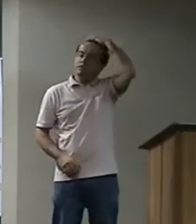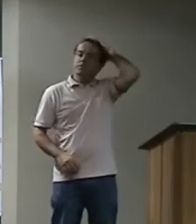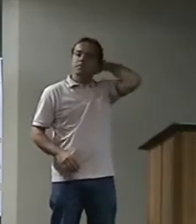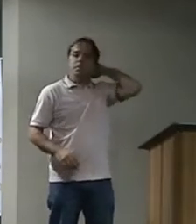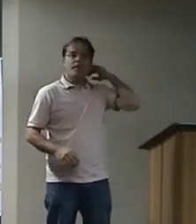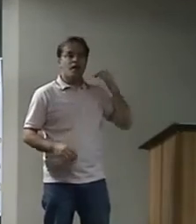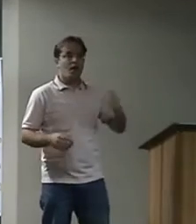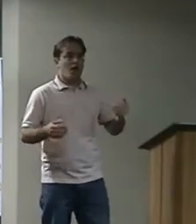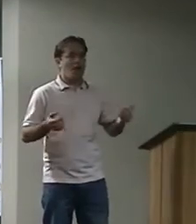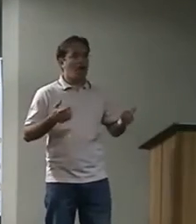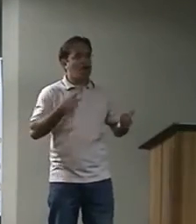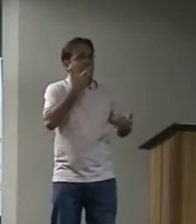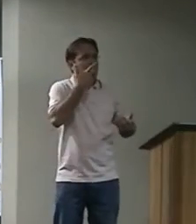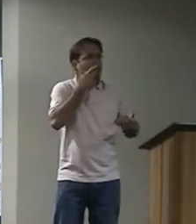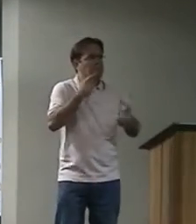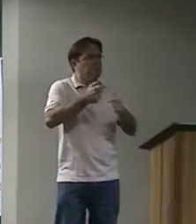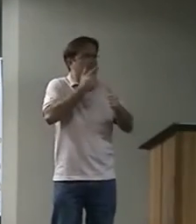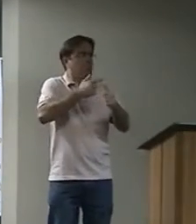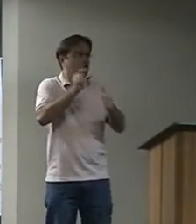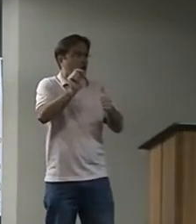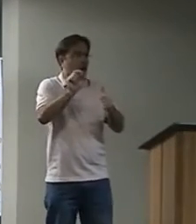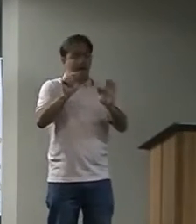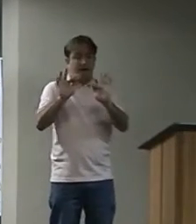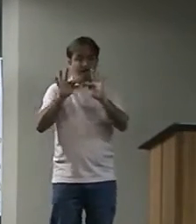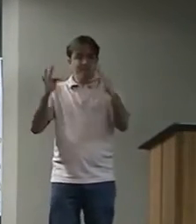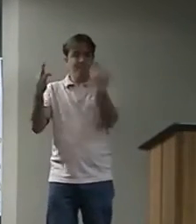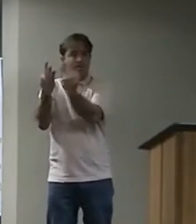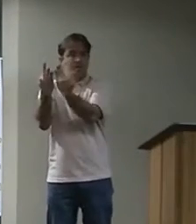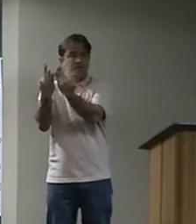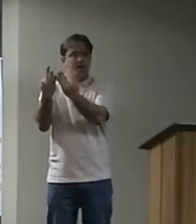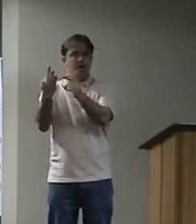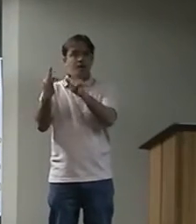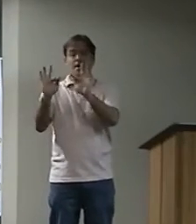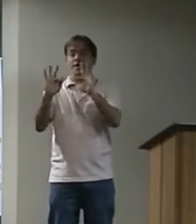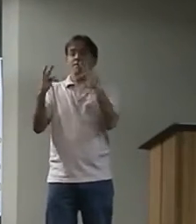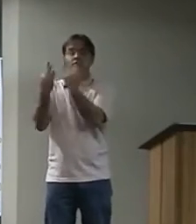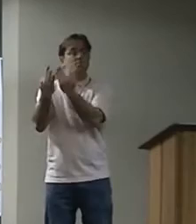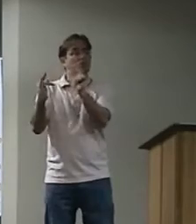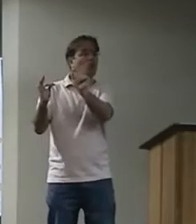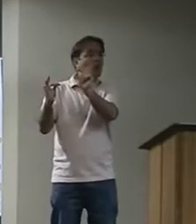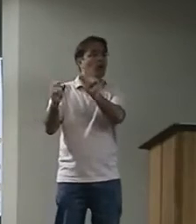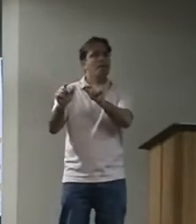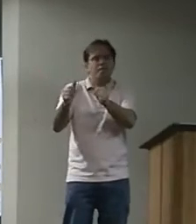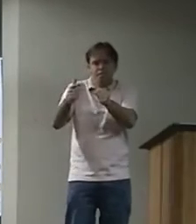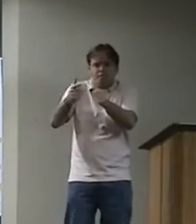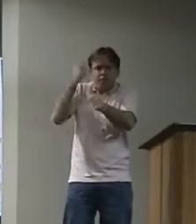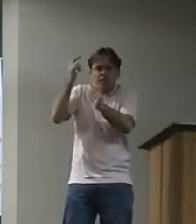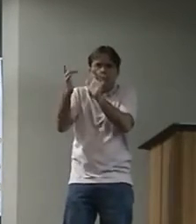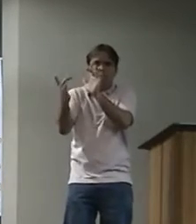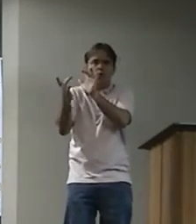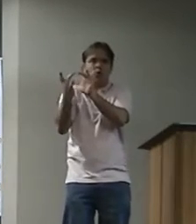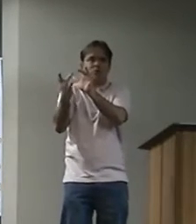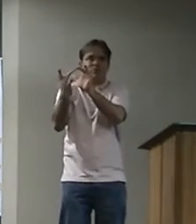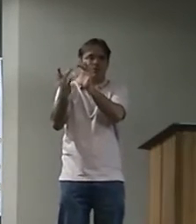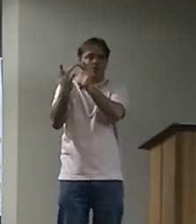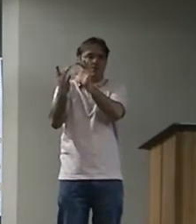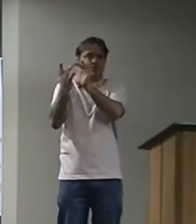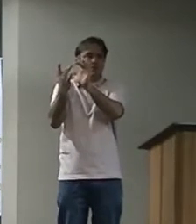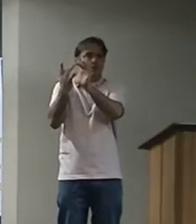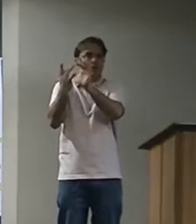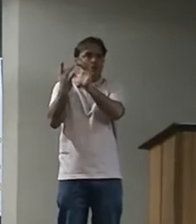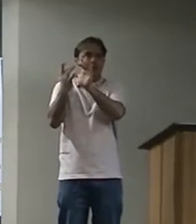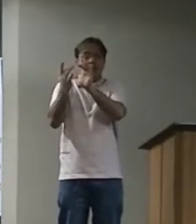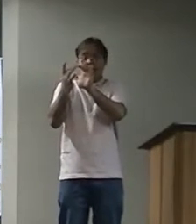grande responsável, né, desse contato, dessa vivência, pois é nela que se inicia a